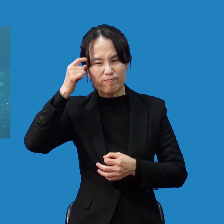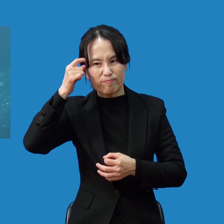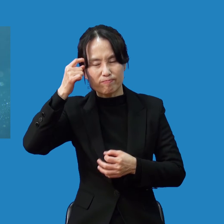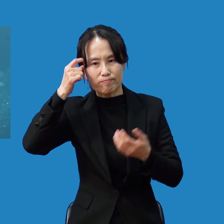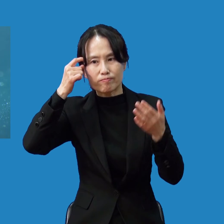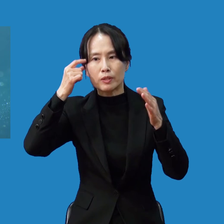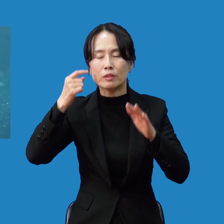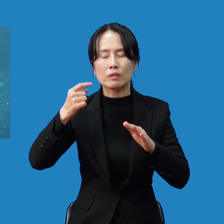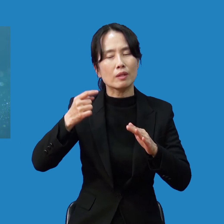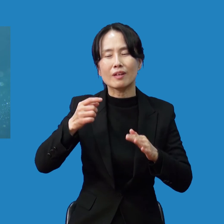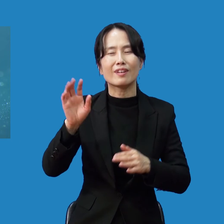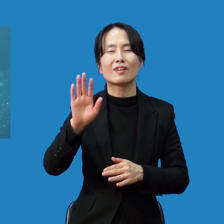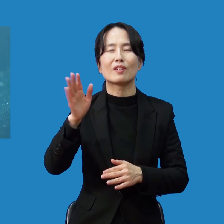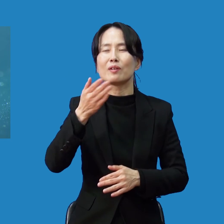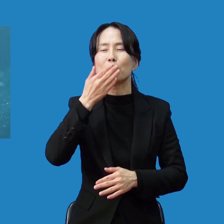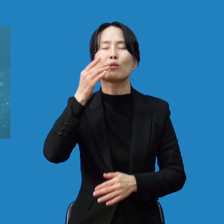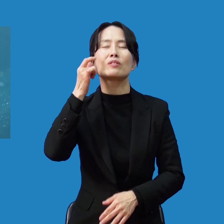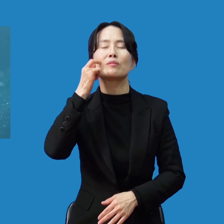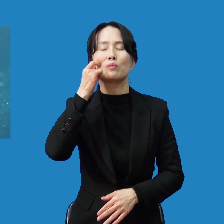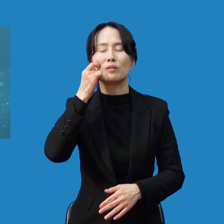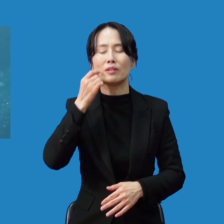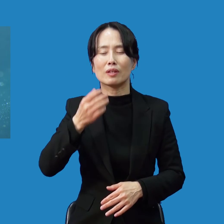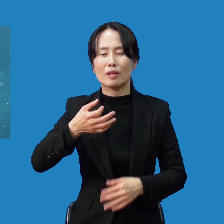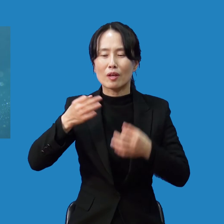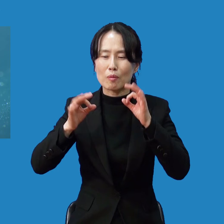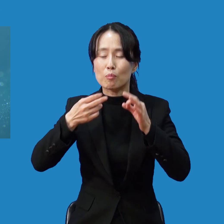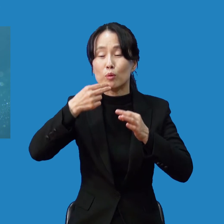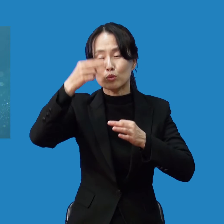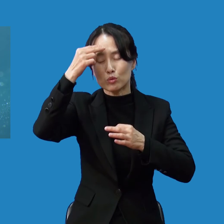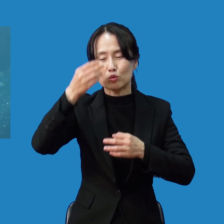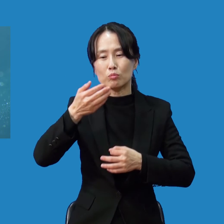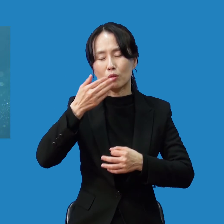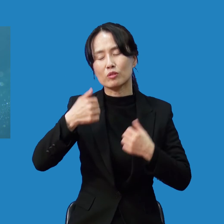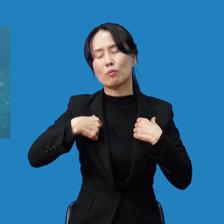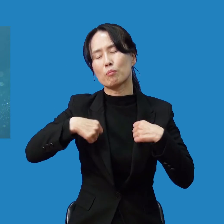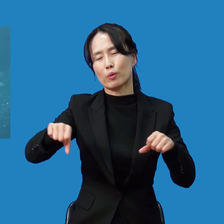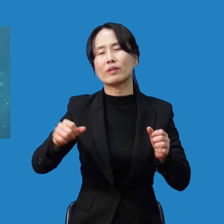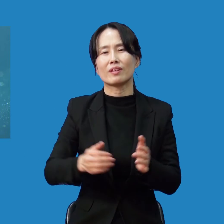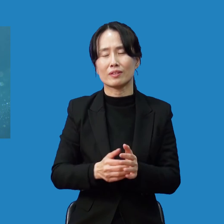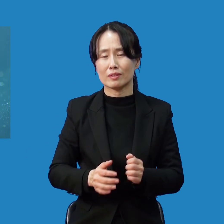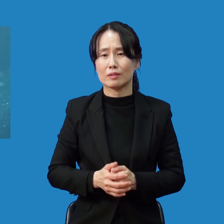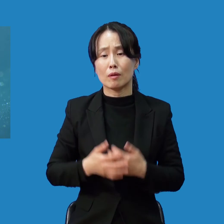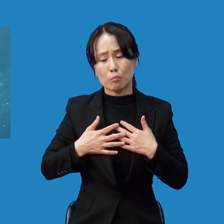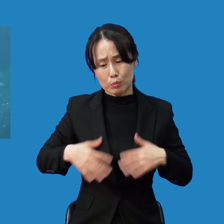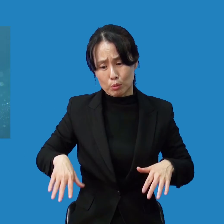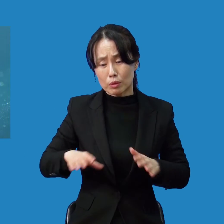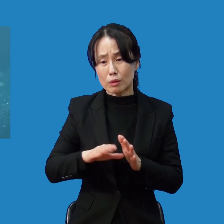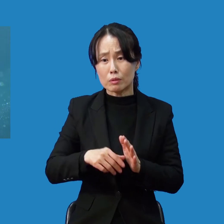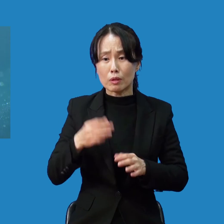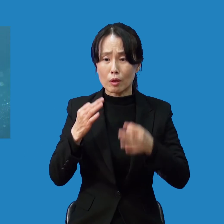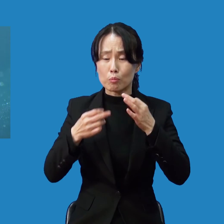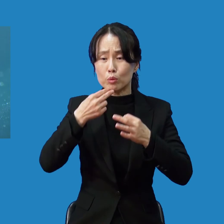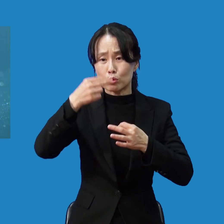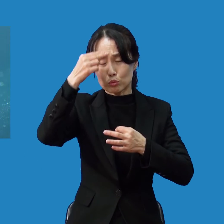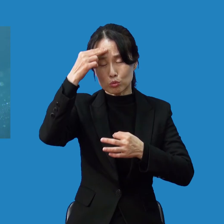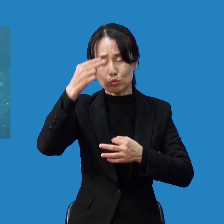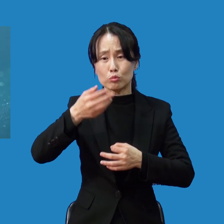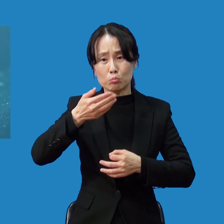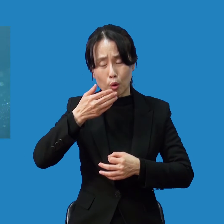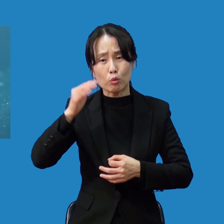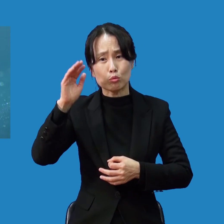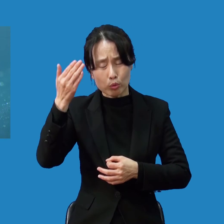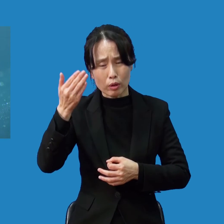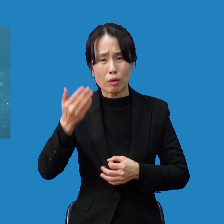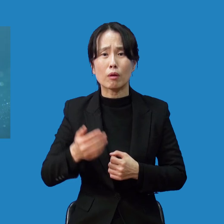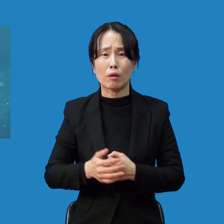피곤할 때 포도주 한 잔 마시는 정도야 마실 수도 있고 안 마실 수도 있고 내 자유입니다. 그러나 그